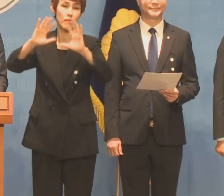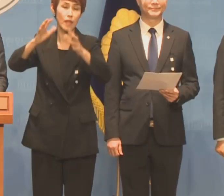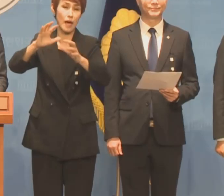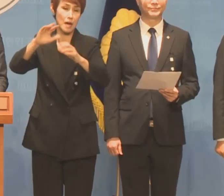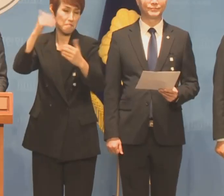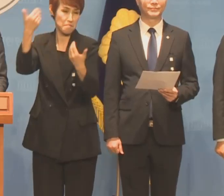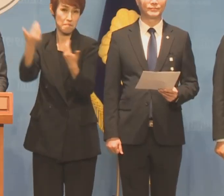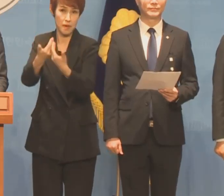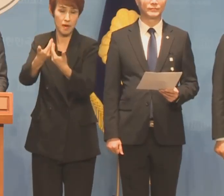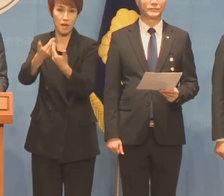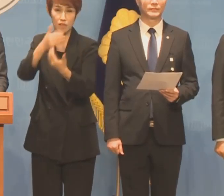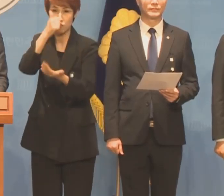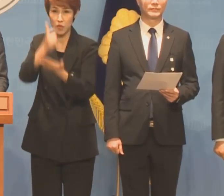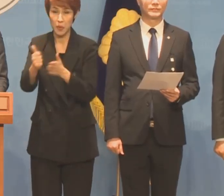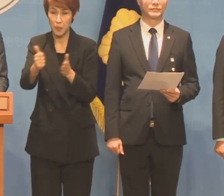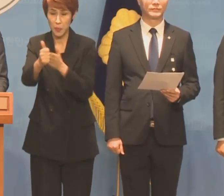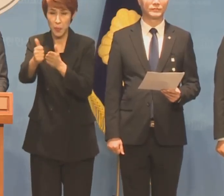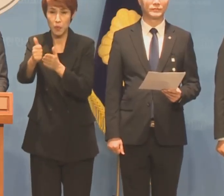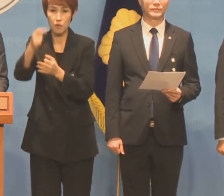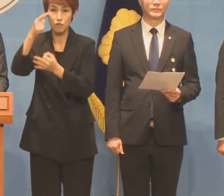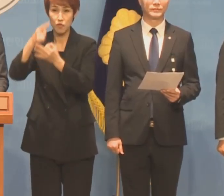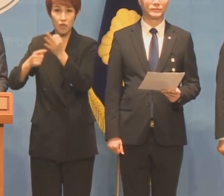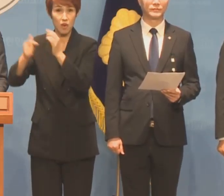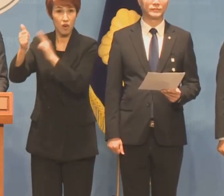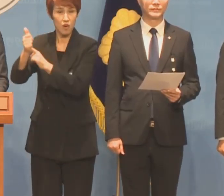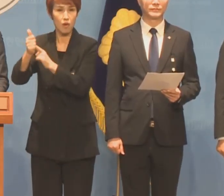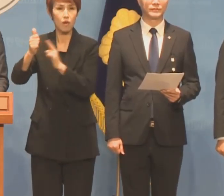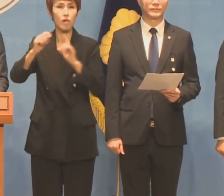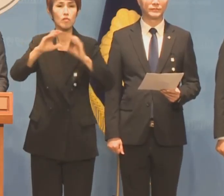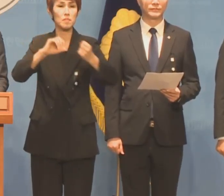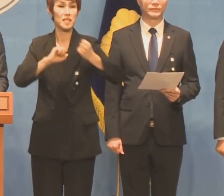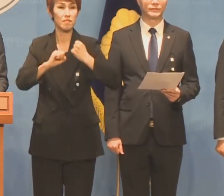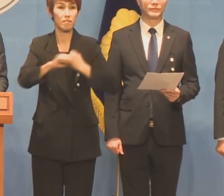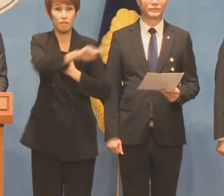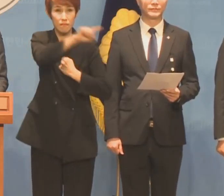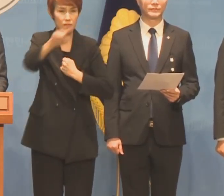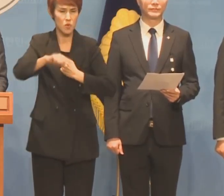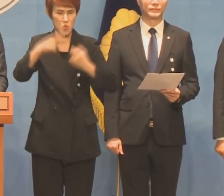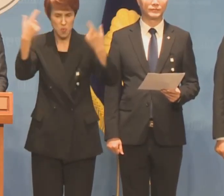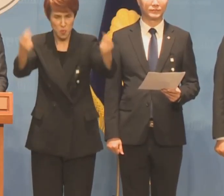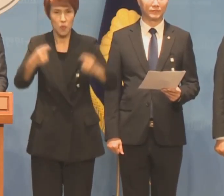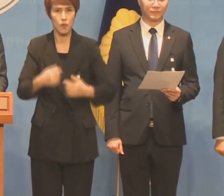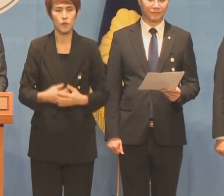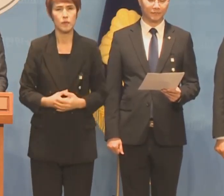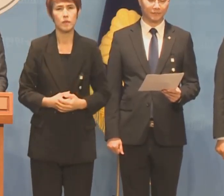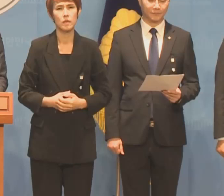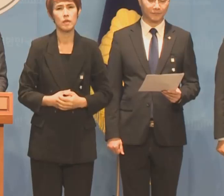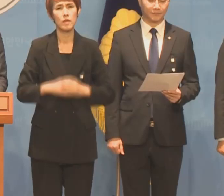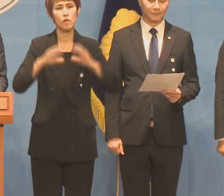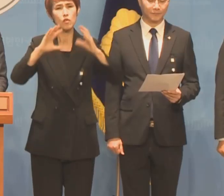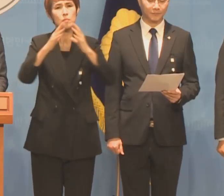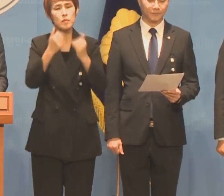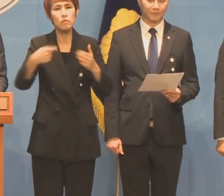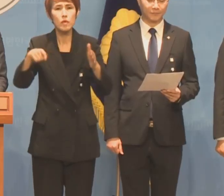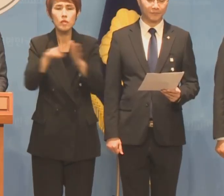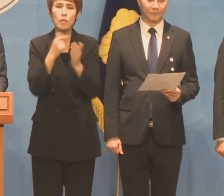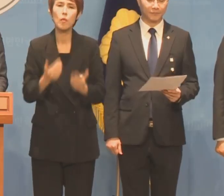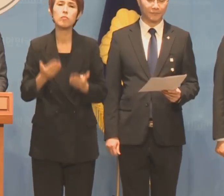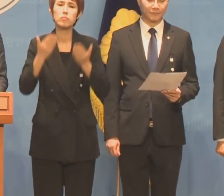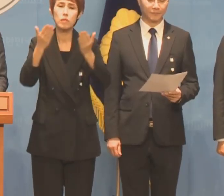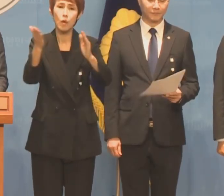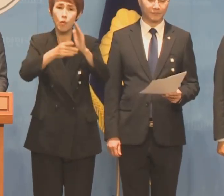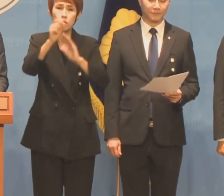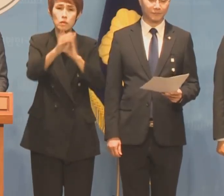선동하는 윤석열과 한치도 다르지 않은 성명서입니다. 국민을 위해 봉사하겠다는